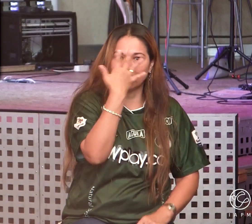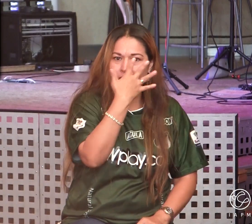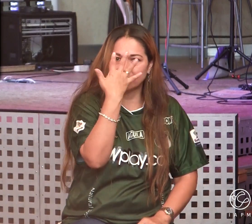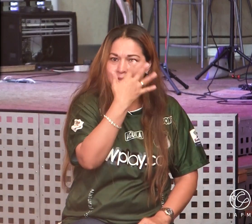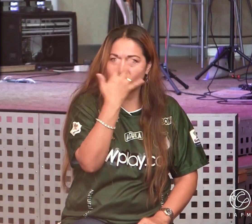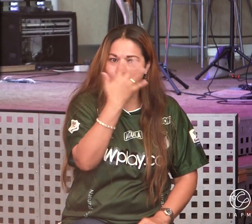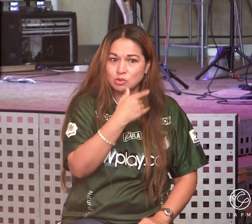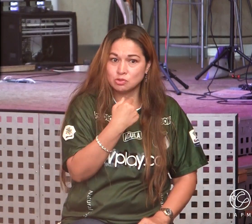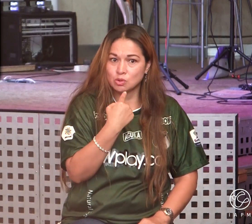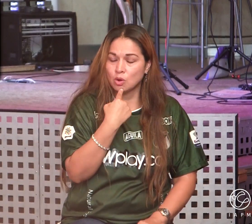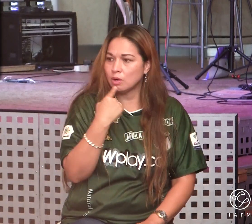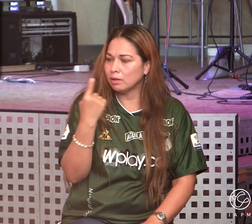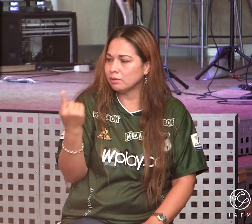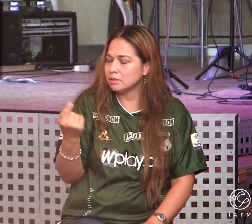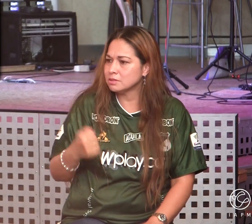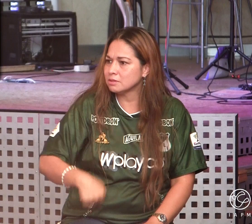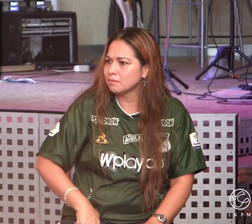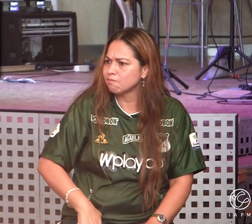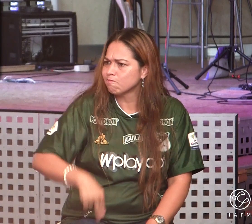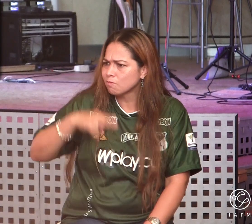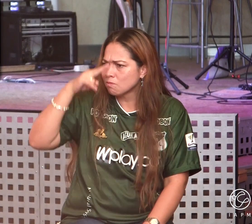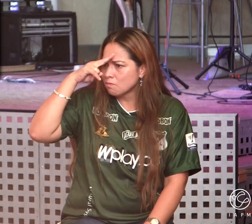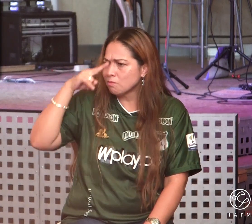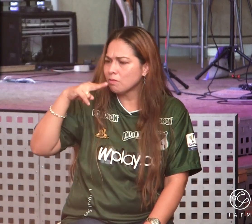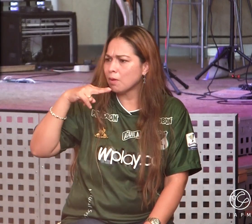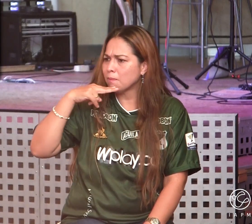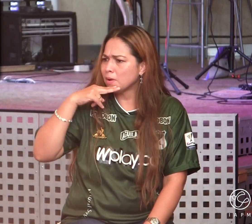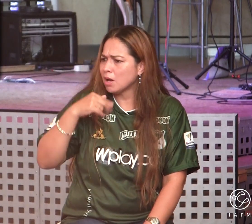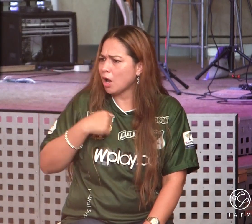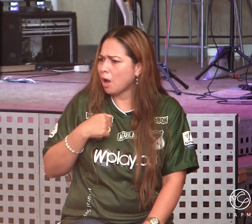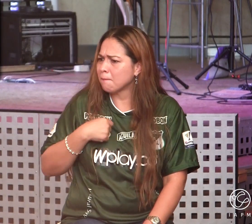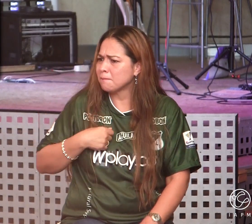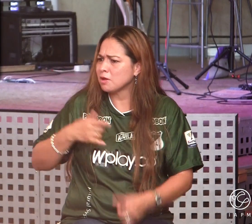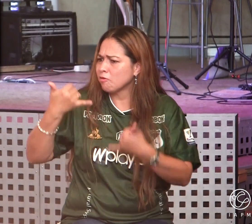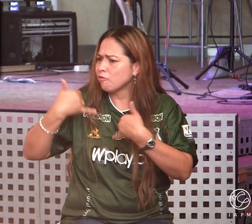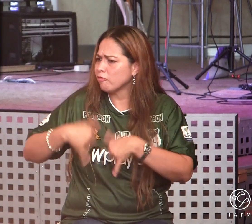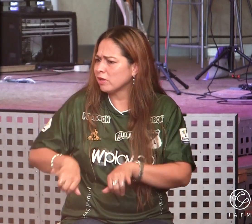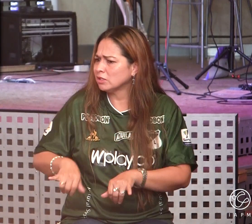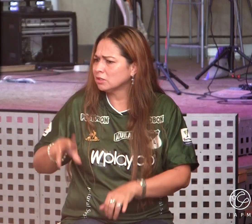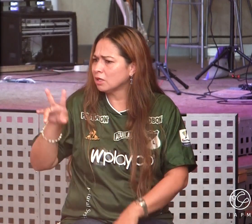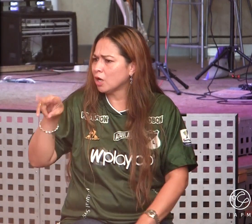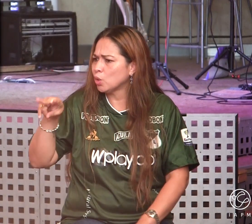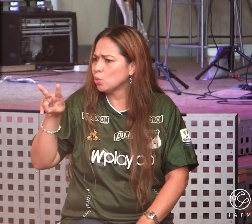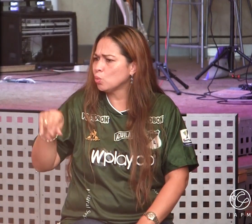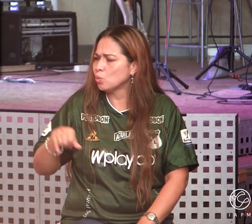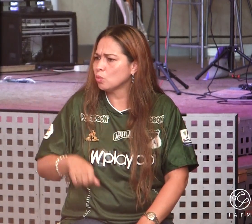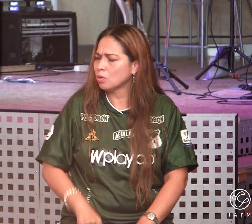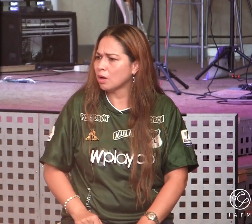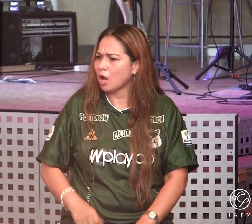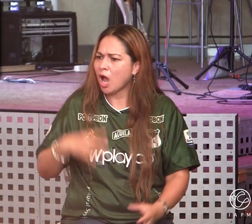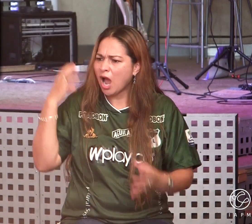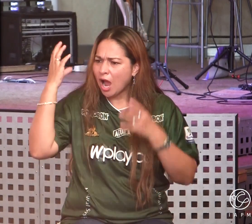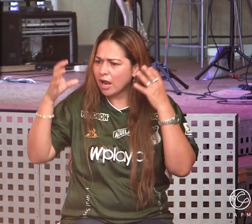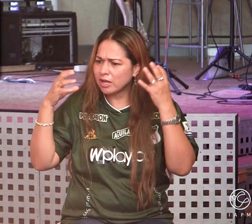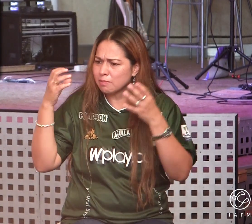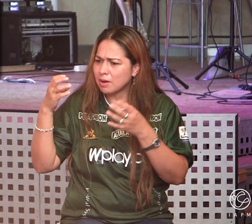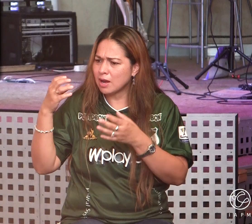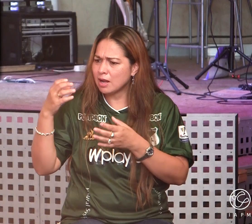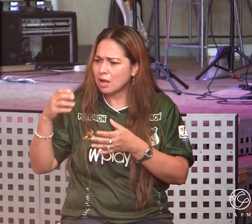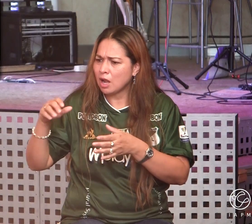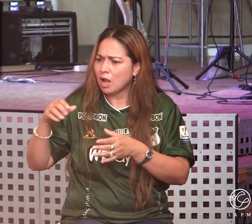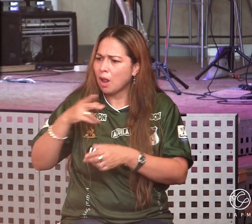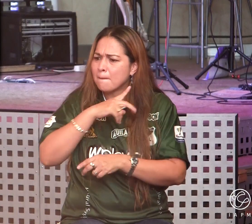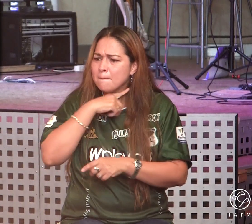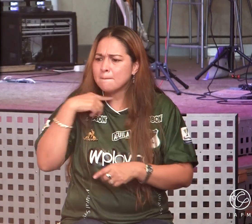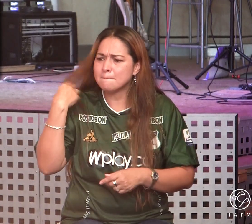tenía 2/3 de la herencia, pero estaba preocupado por el famoso cabrito. ¿Y qué termina diciendo? Pero ahora cuando viene, hablando